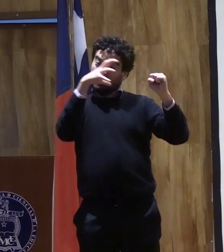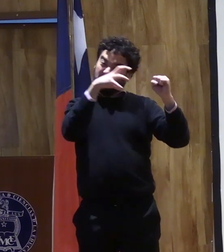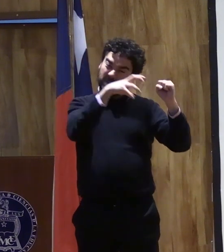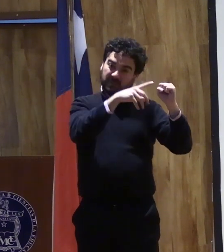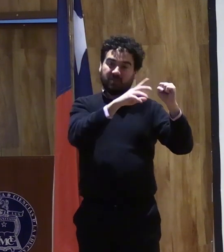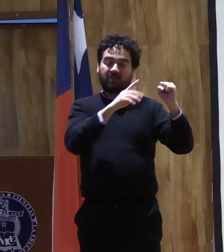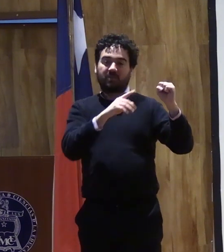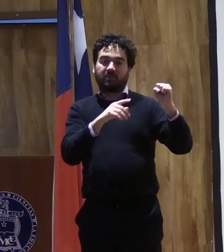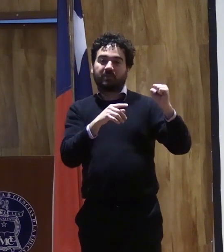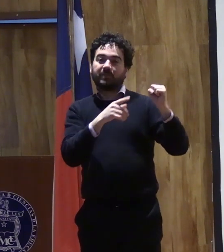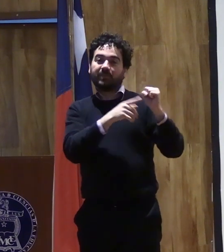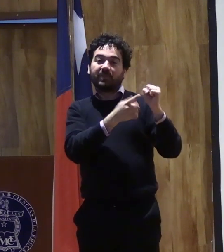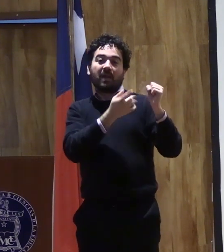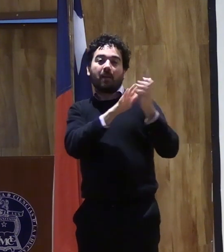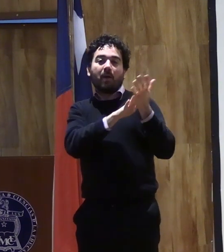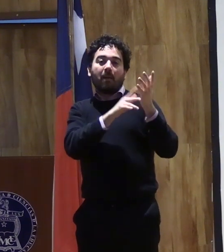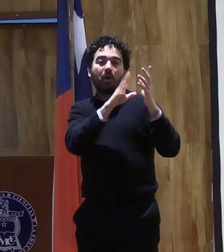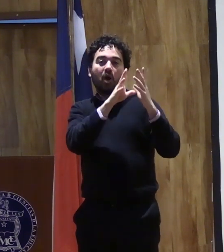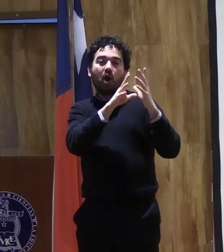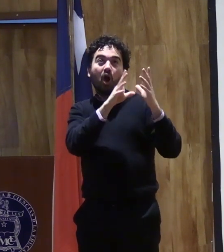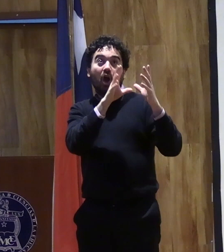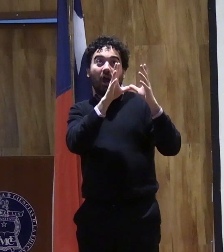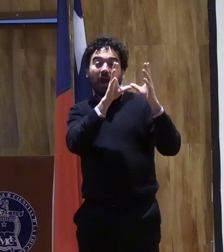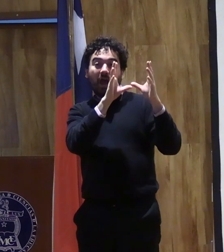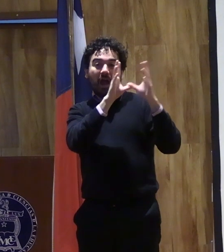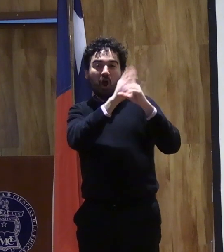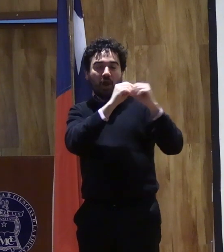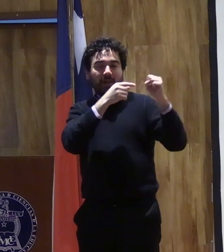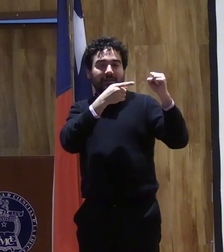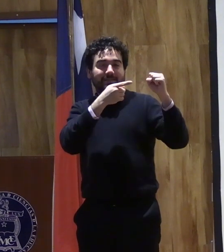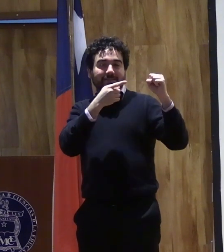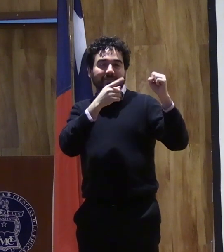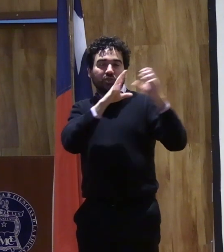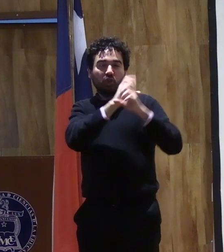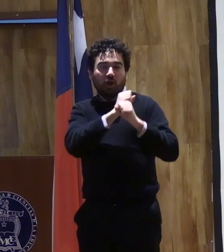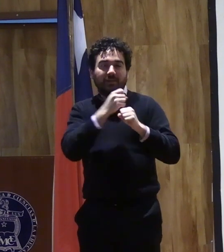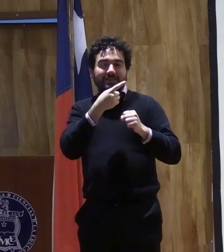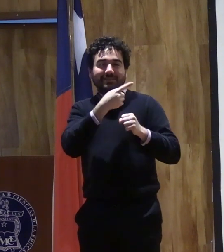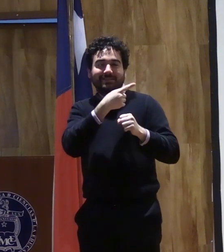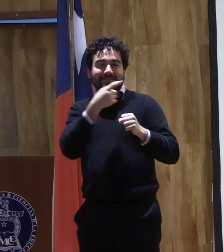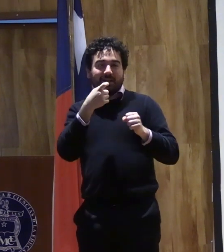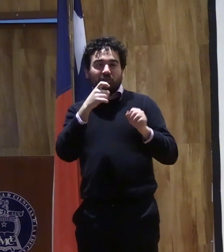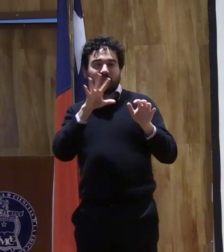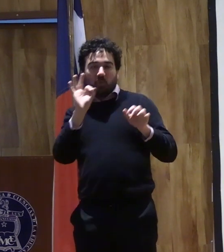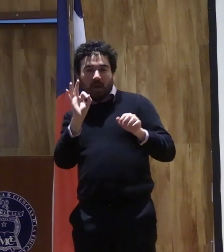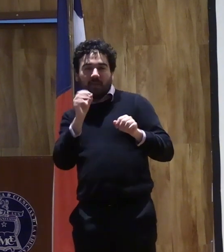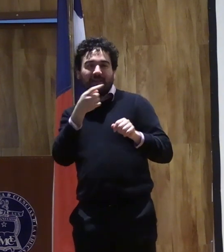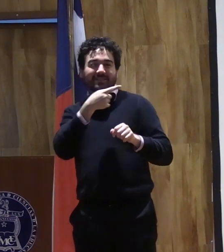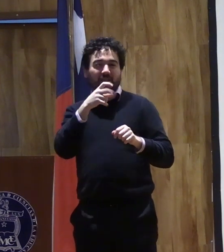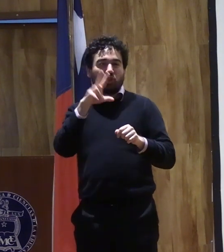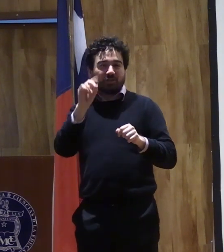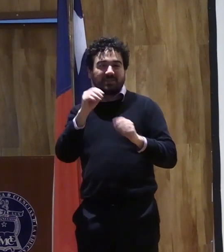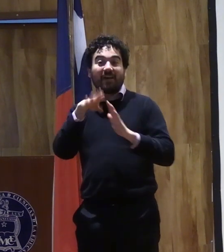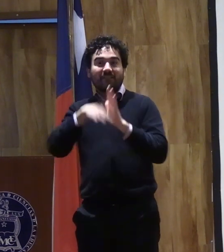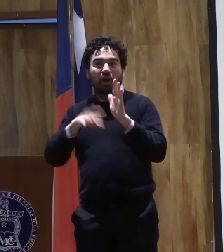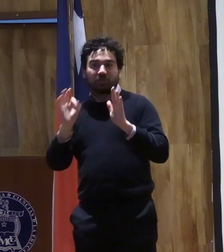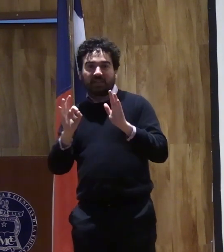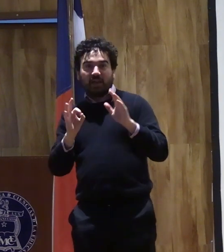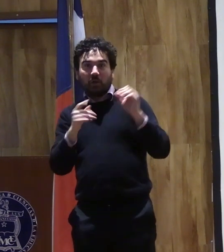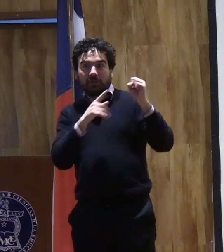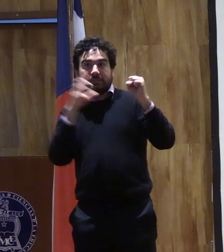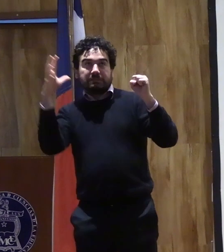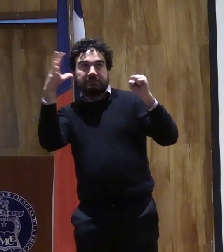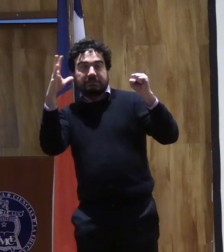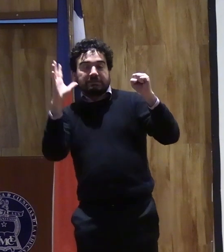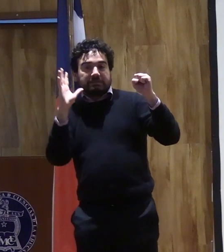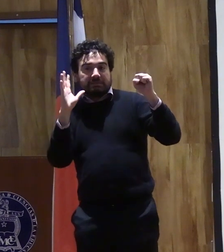en la noche tendríamos 180 bajo cero. La atmósfera, sobre